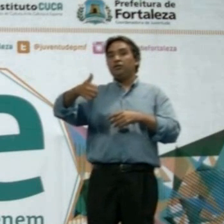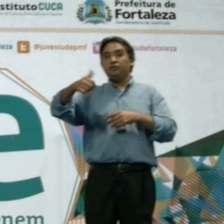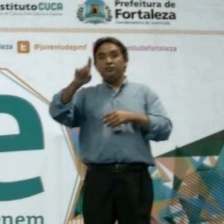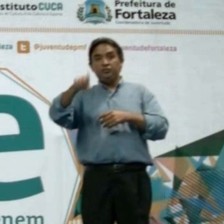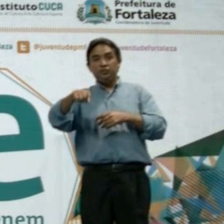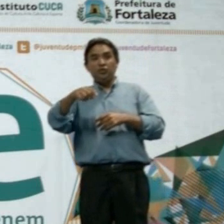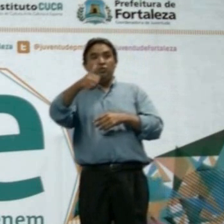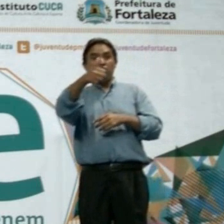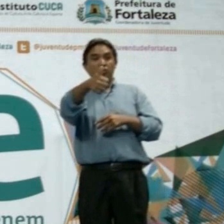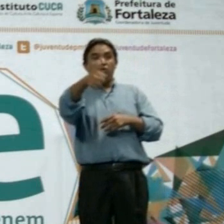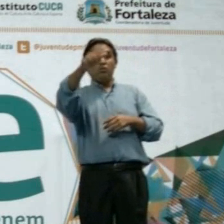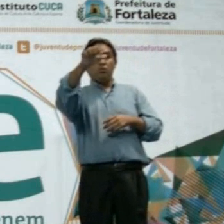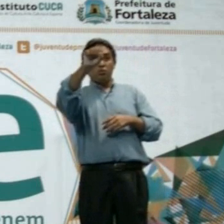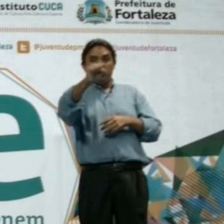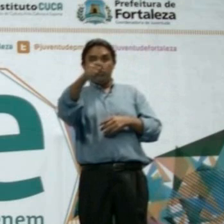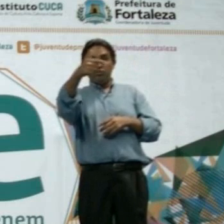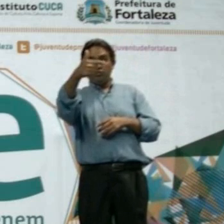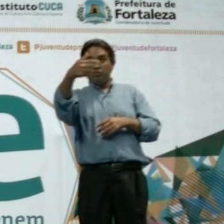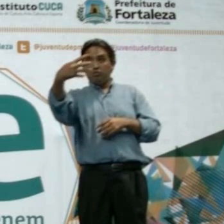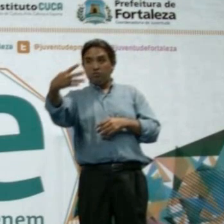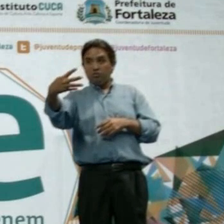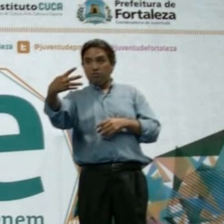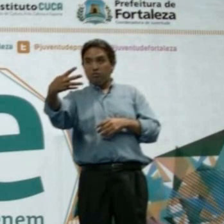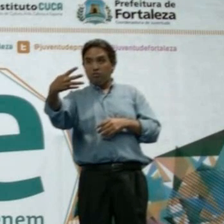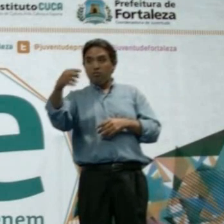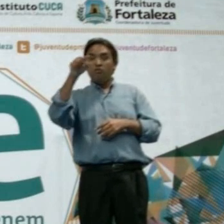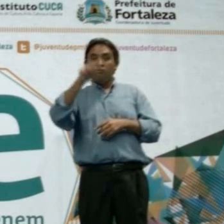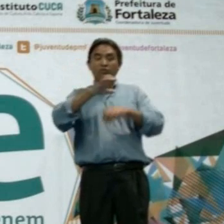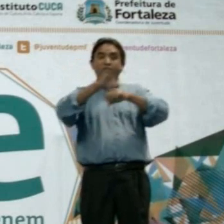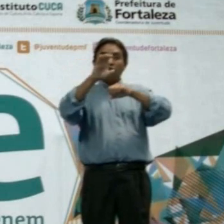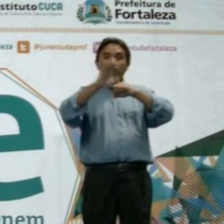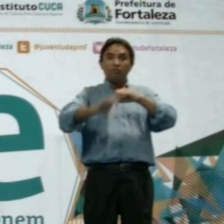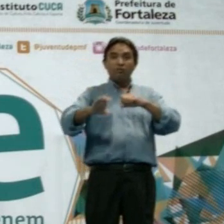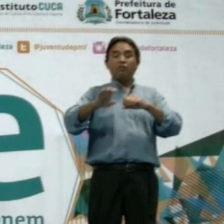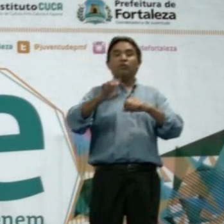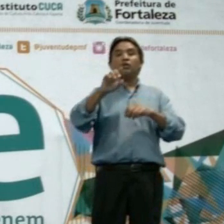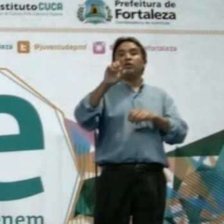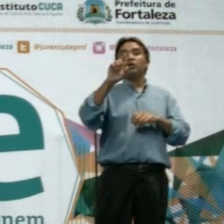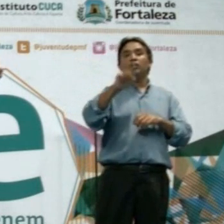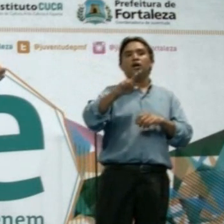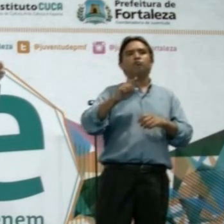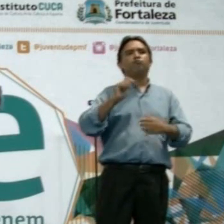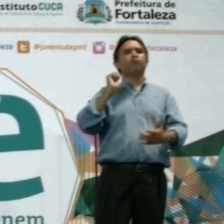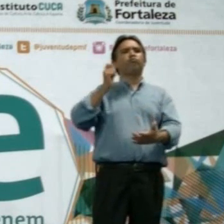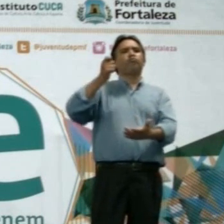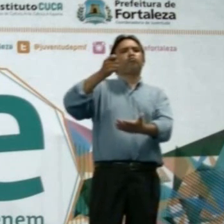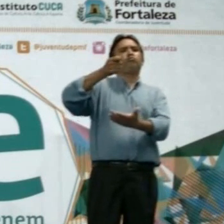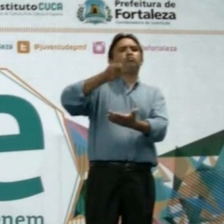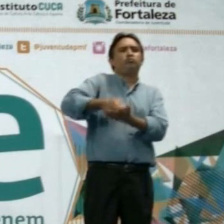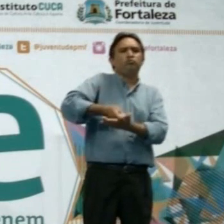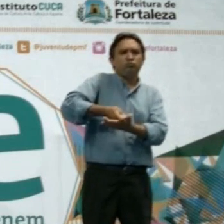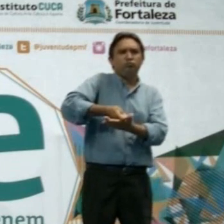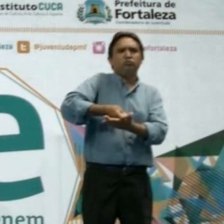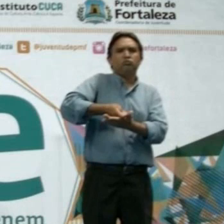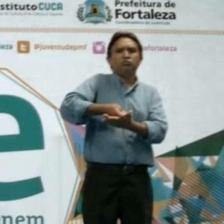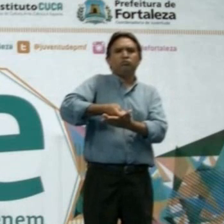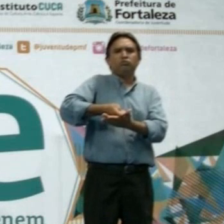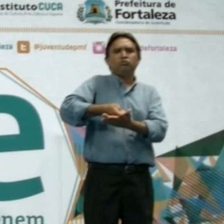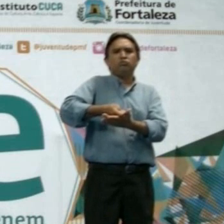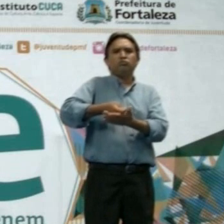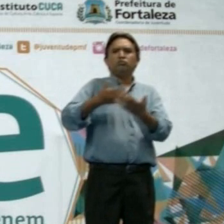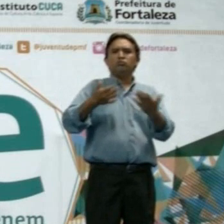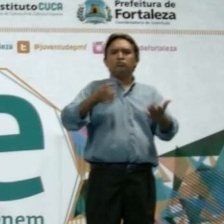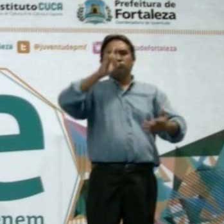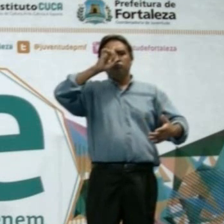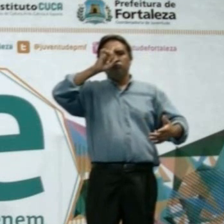Constituição de 1824. Essa Constituição, ela foi imposta, ela foi